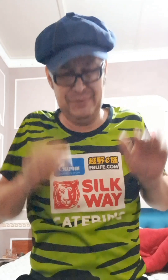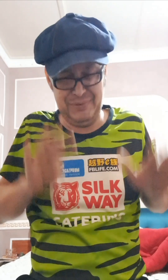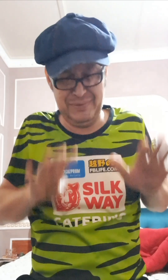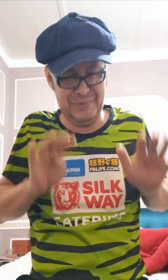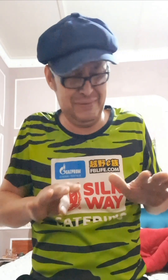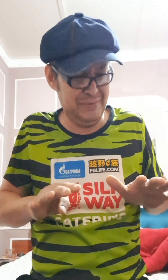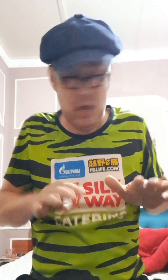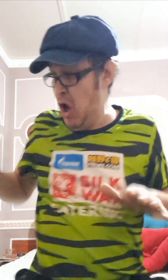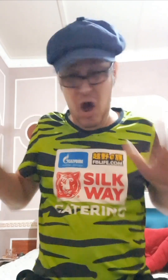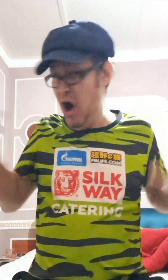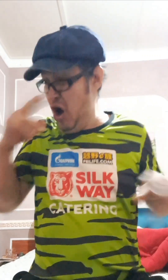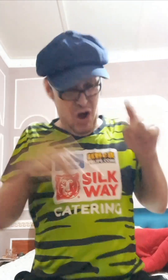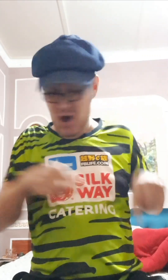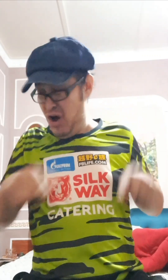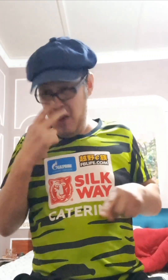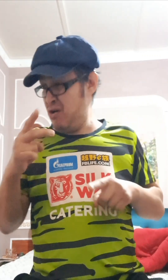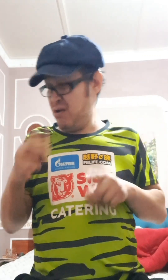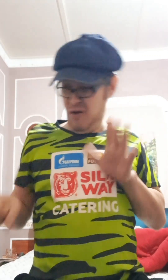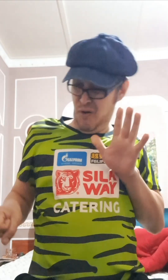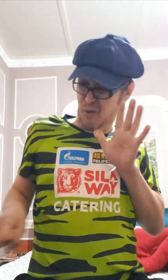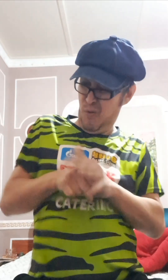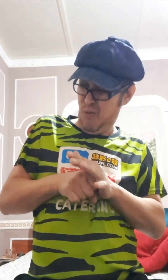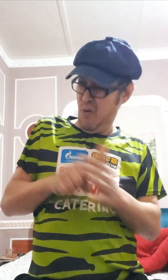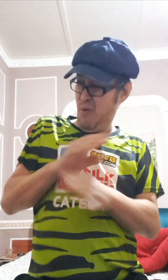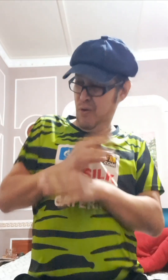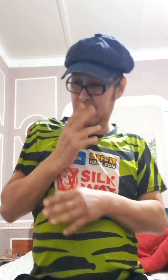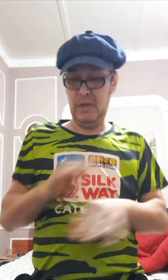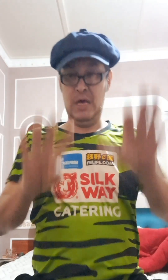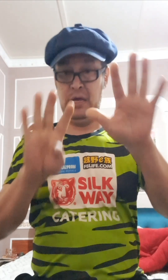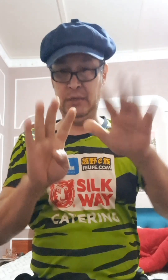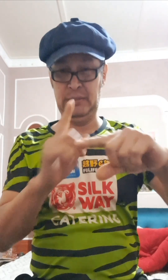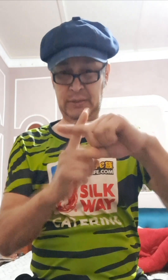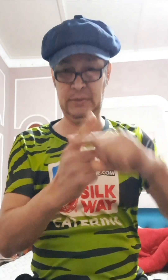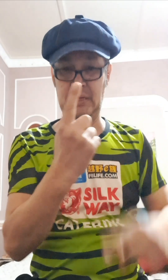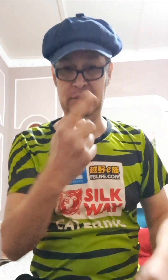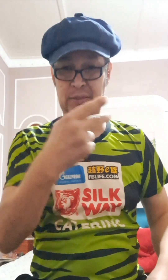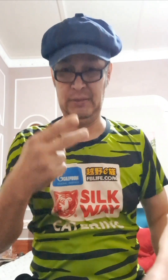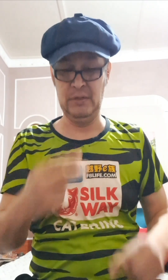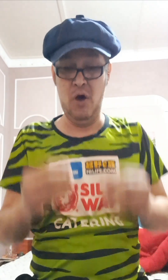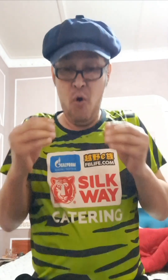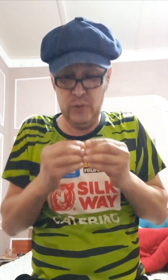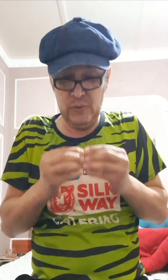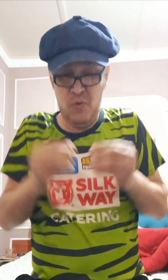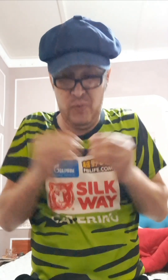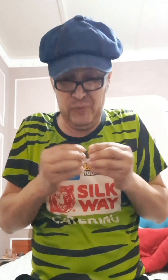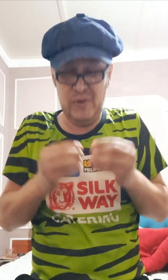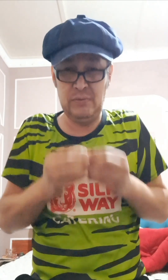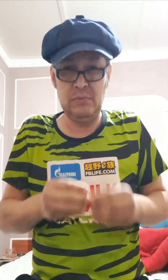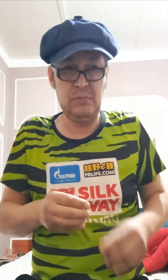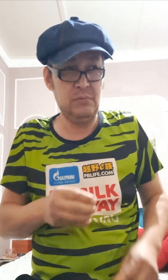granos, lúpulo y agua, hasta que esté lista para procesar la masa fermentada. La levadura y la masa se mezclan en una tina